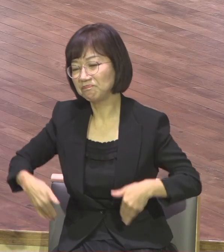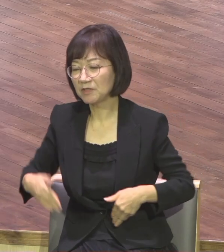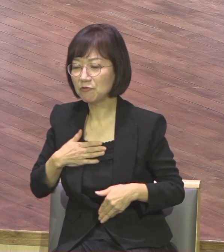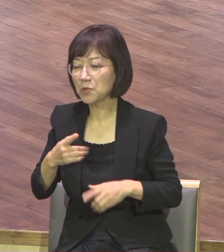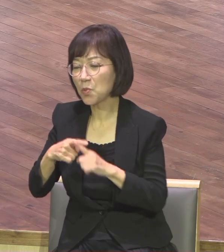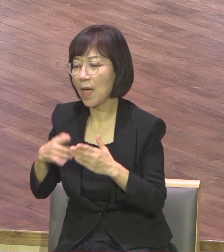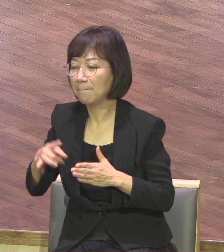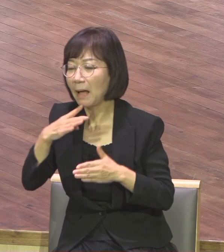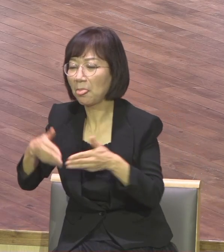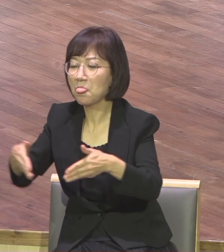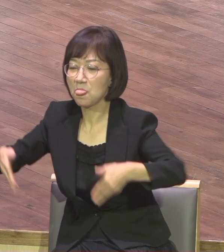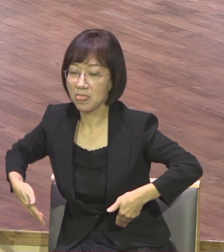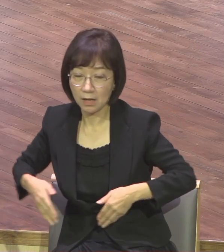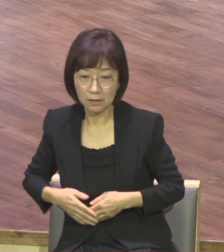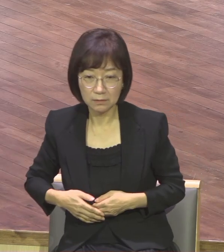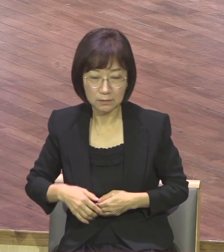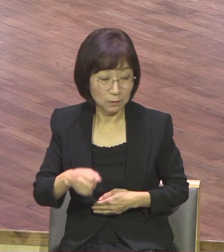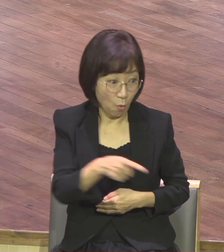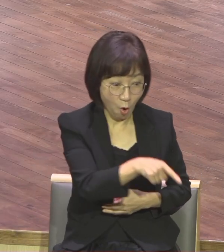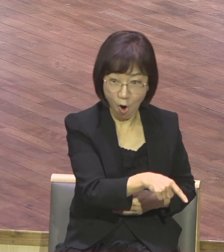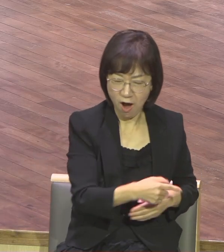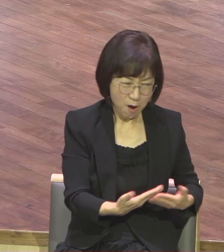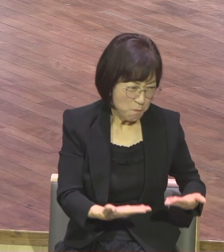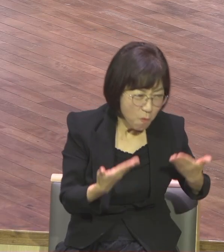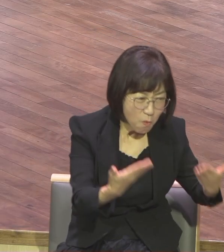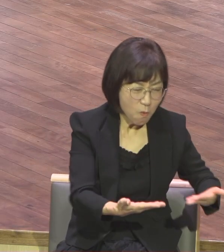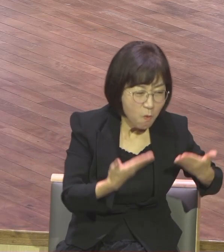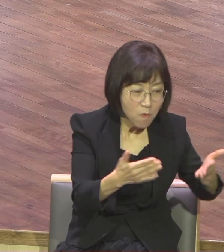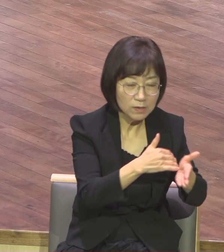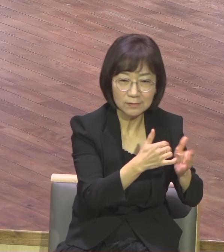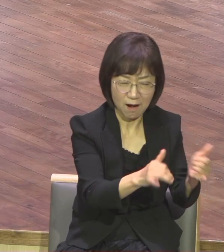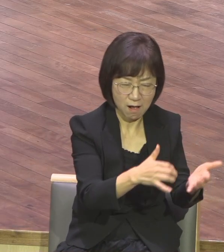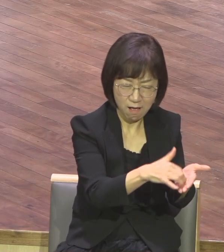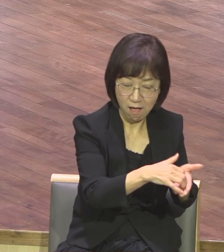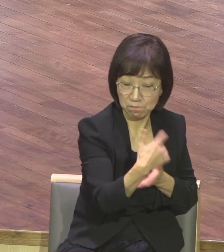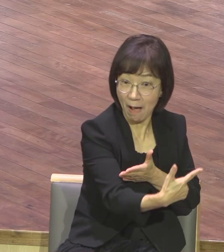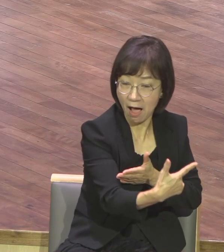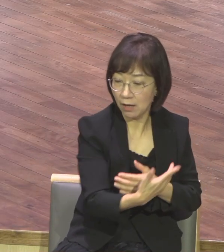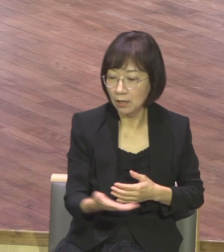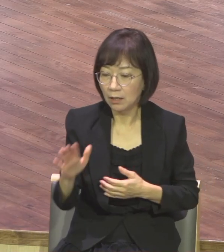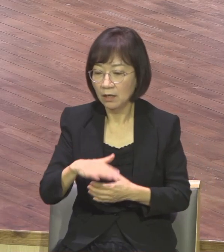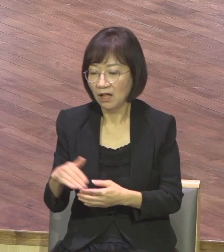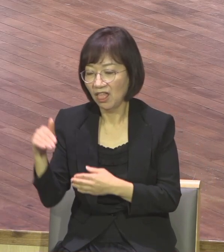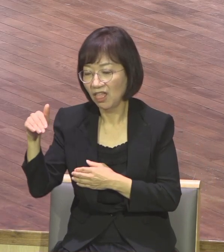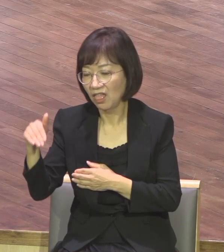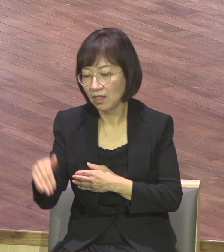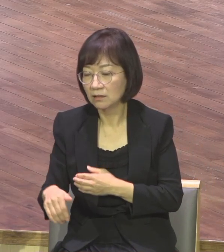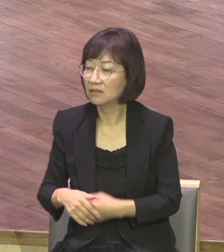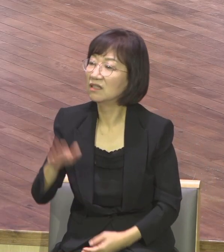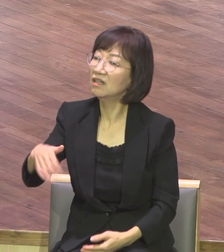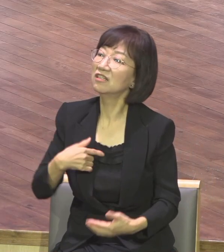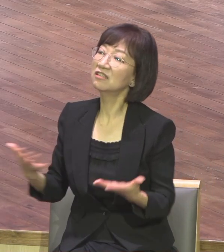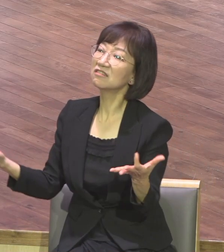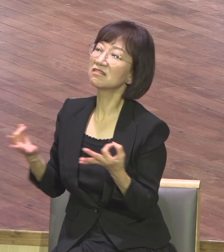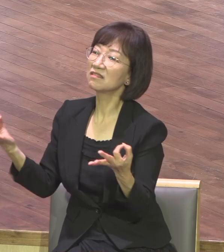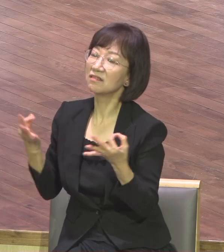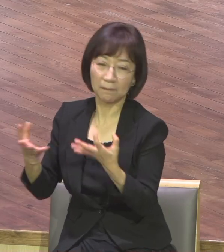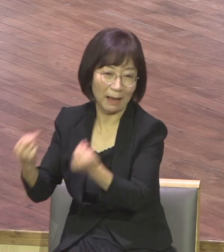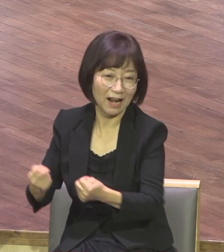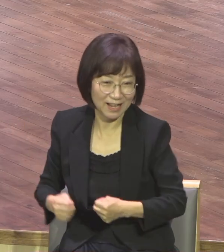나가기 바쁘다. 살아있는 교회는 봉사하는 성도가 많지만 죽어가는 교회는 티내는 터시 하는 교회니